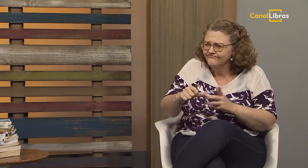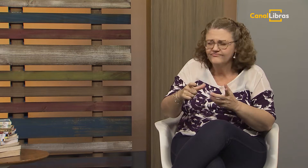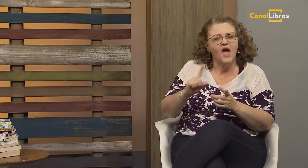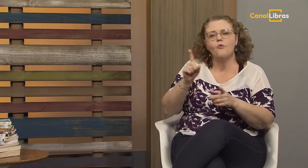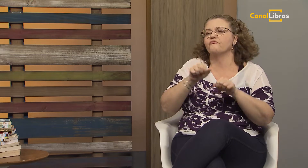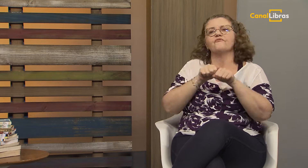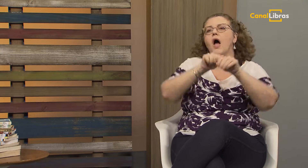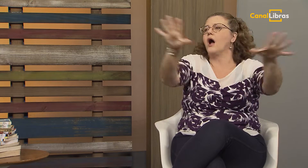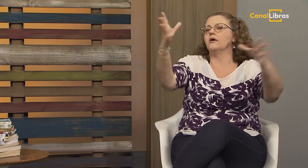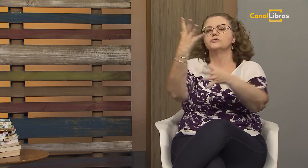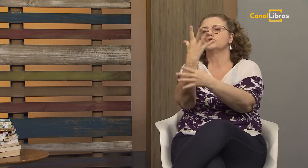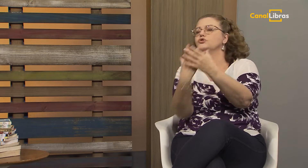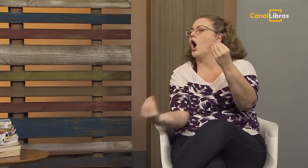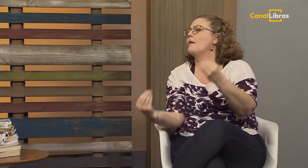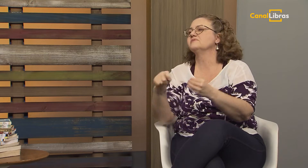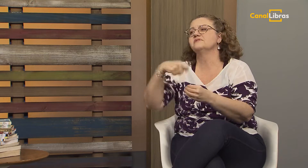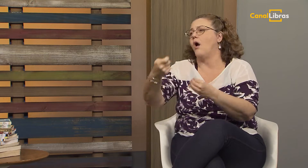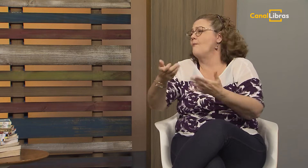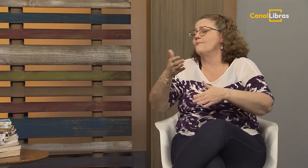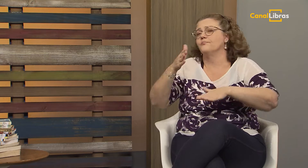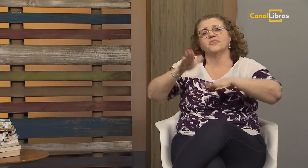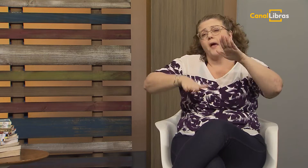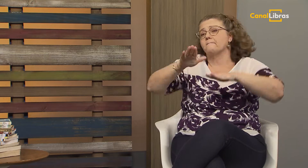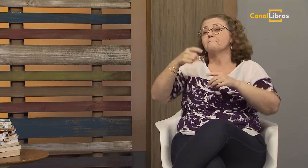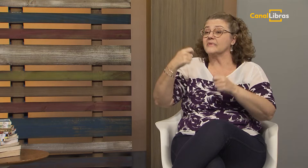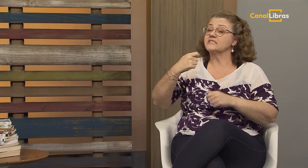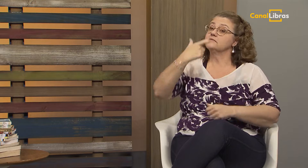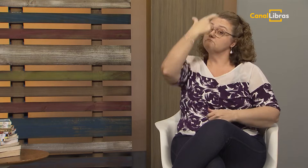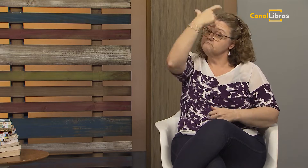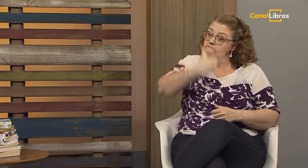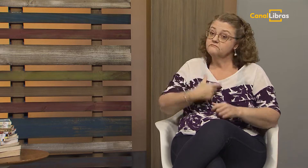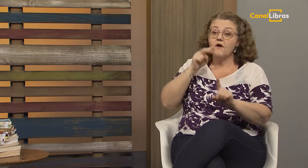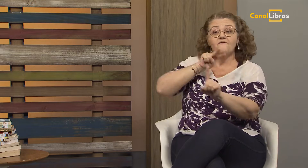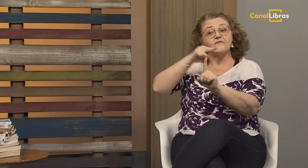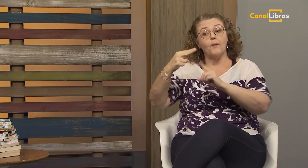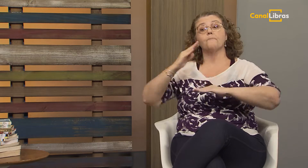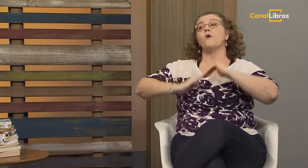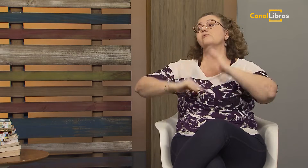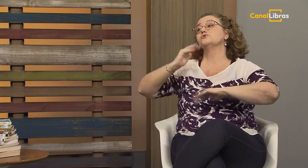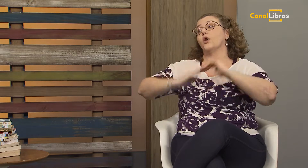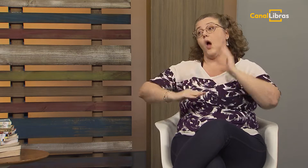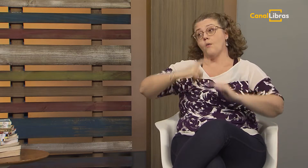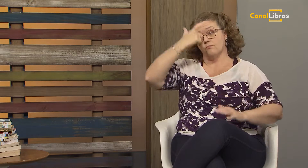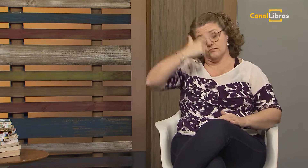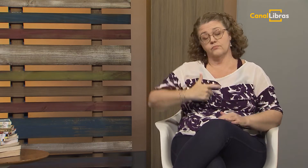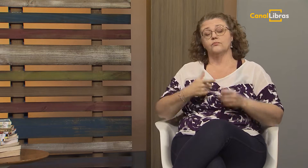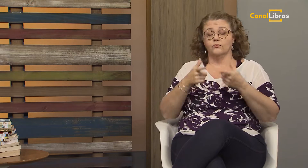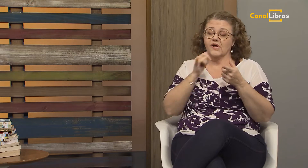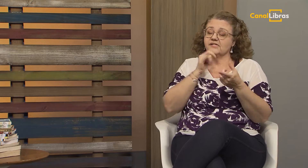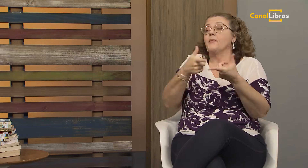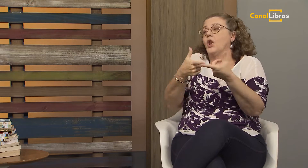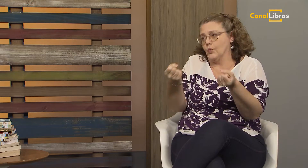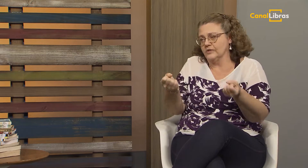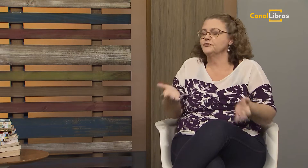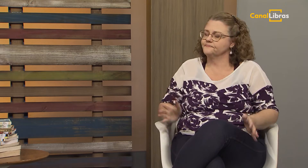perder. Por isso é fundamental ter a perspectiva do linguista no processo da criação de sinais.